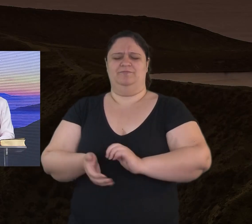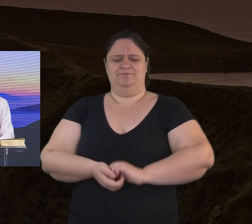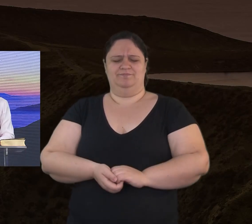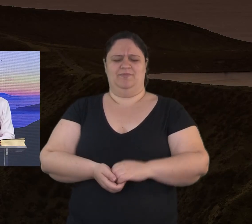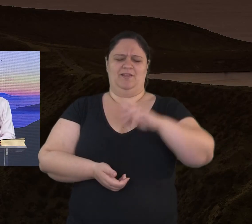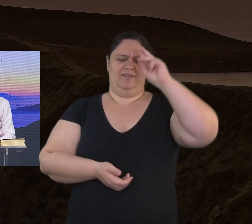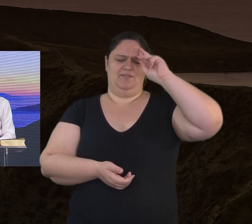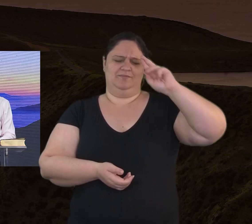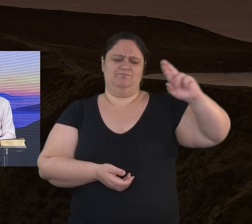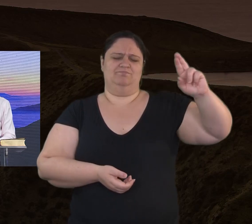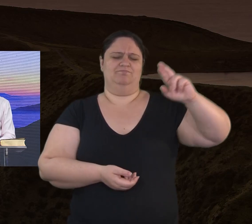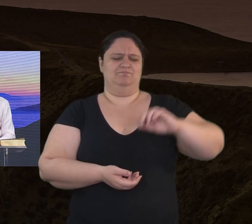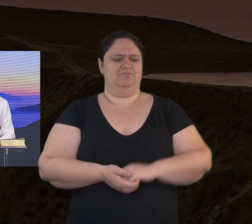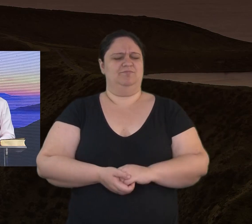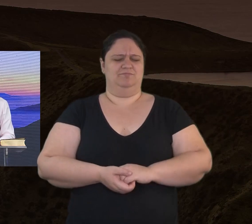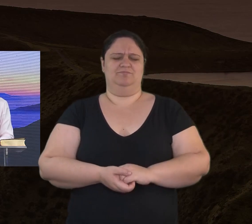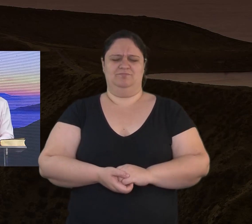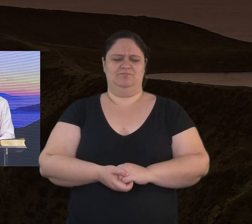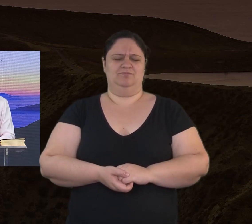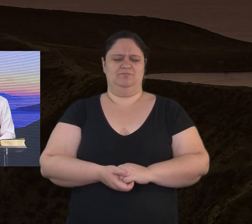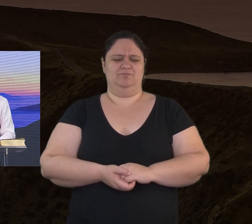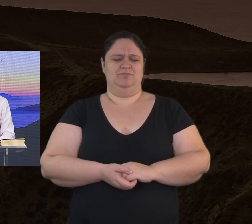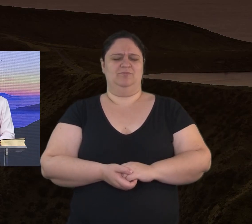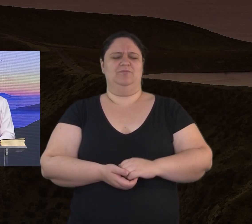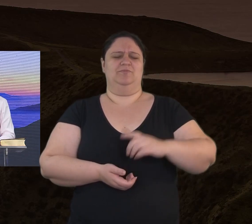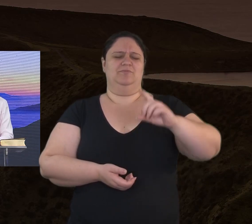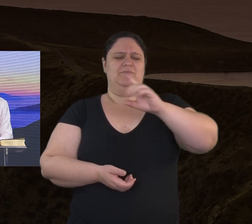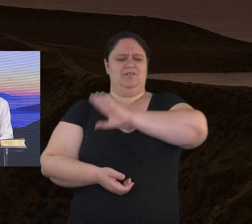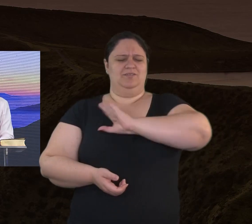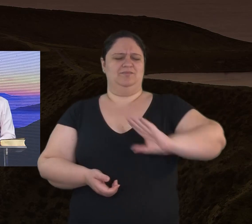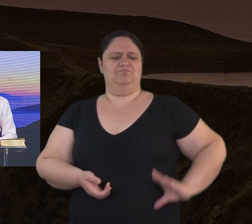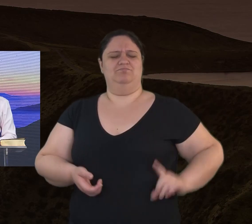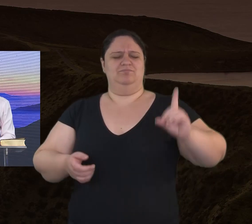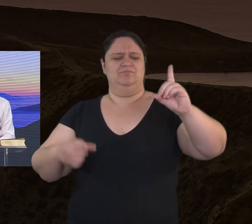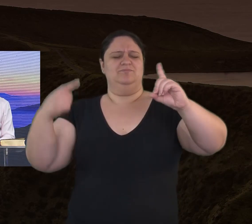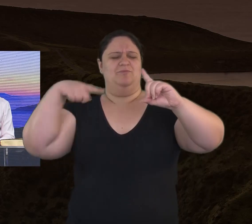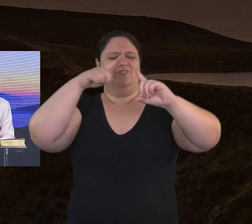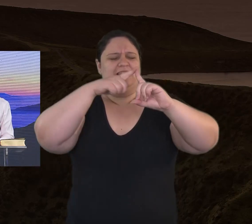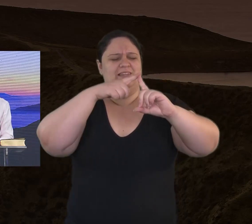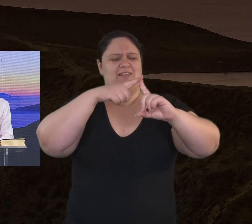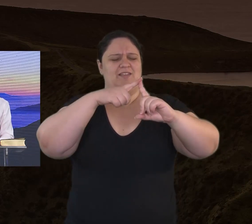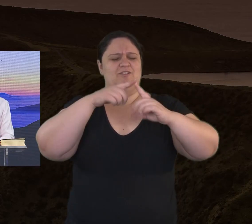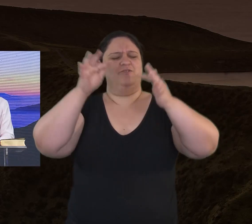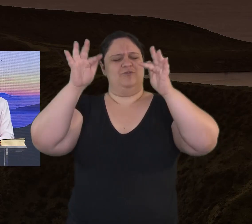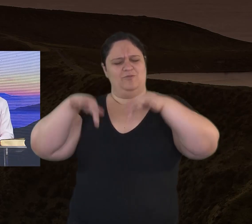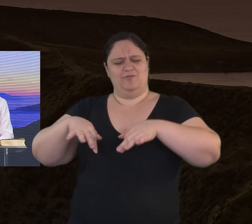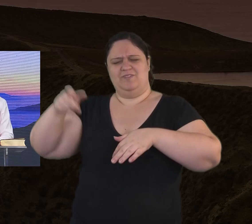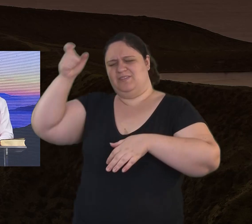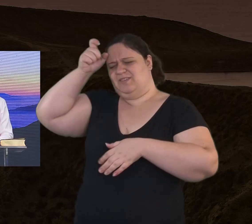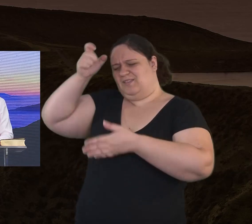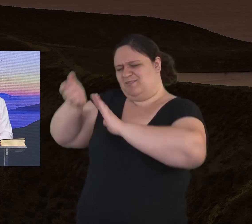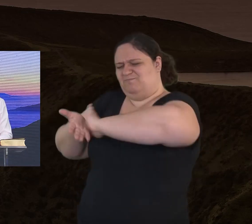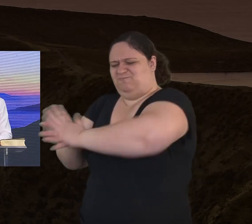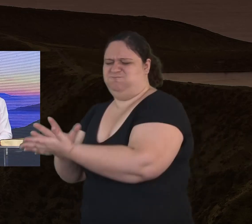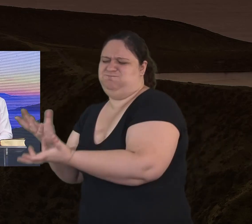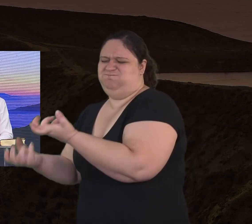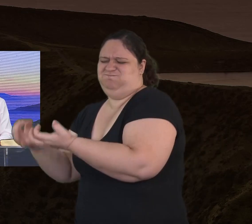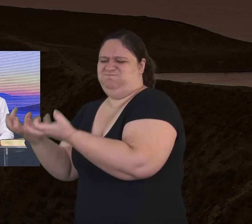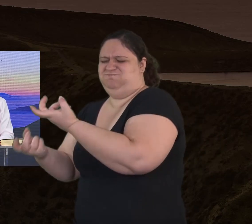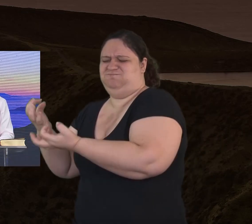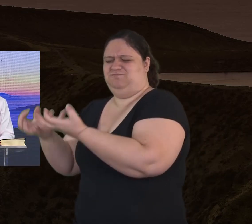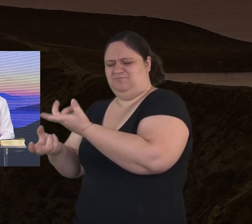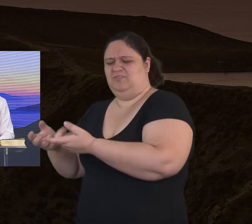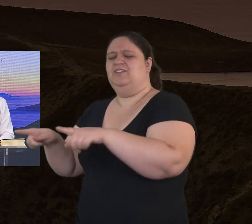ser tudo em todos. E no final do milênio, Senhor, varrer Satanás, jogar no lago de